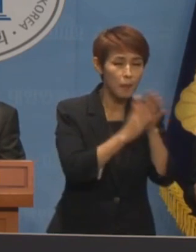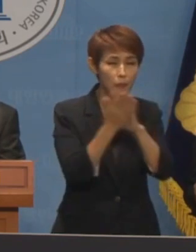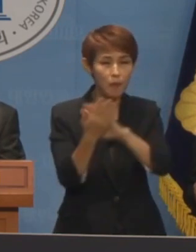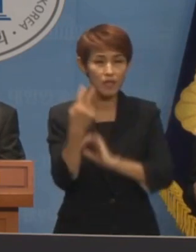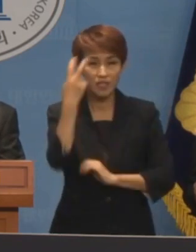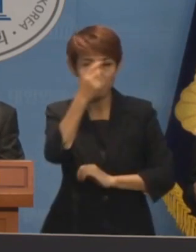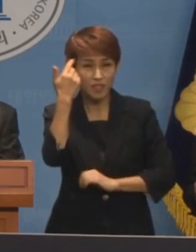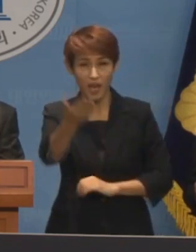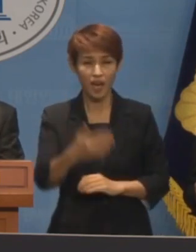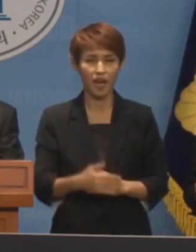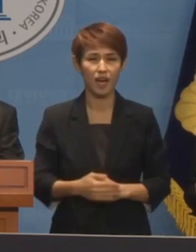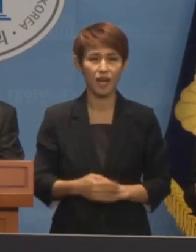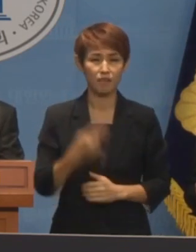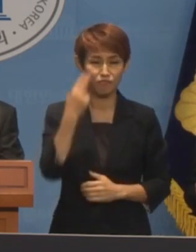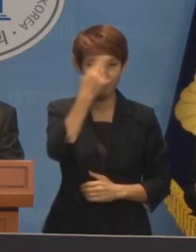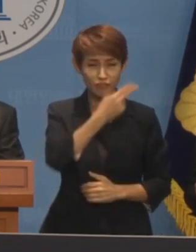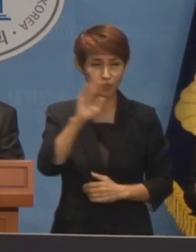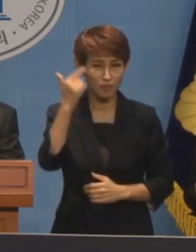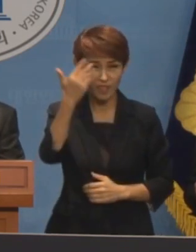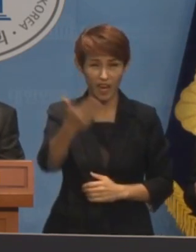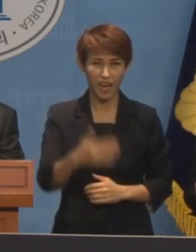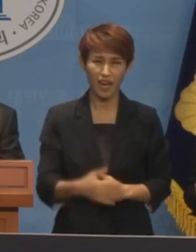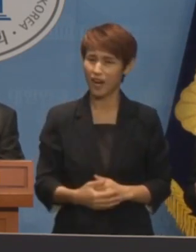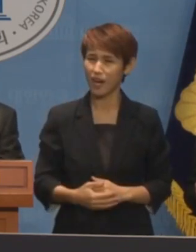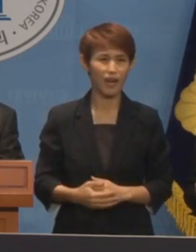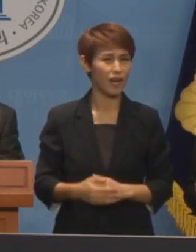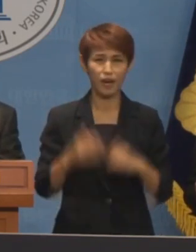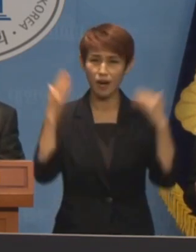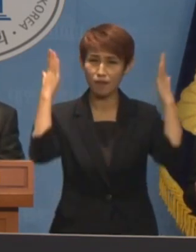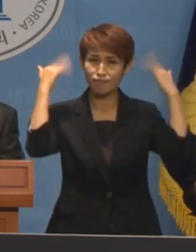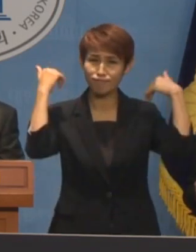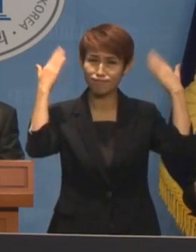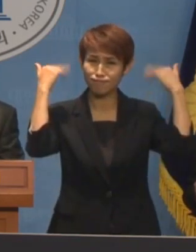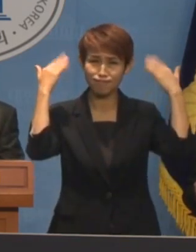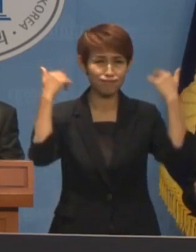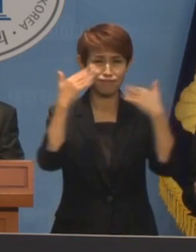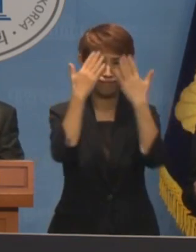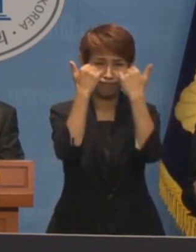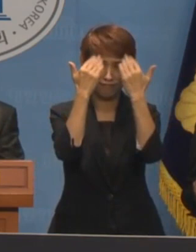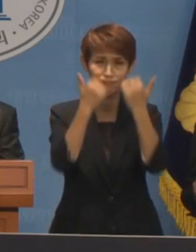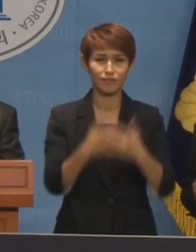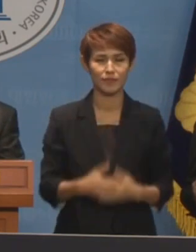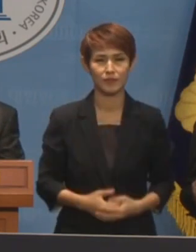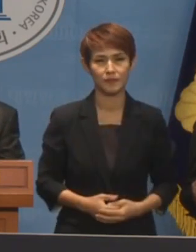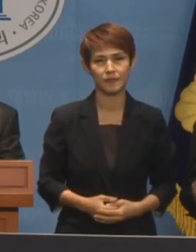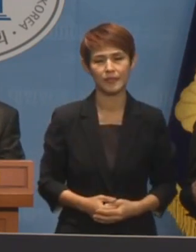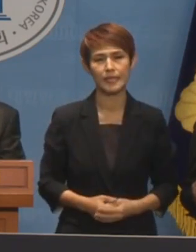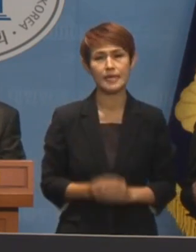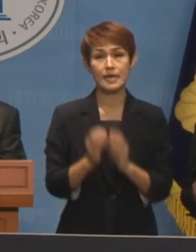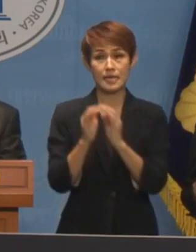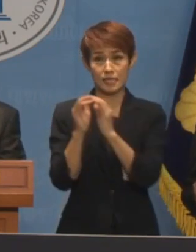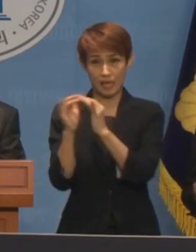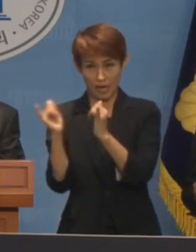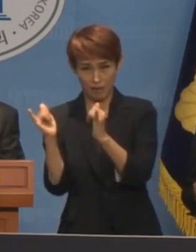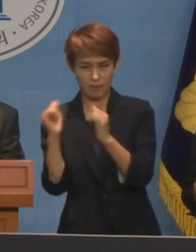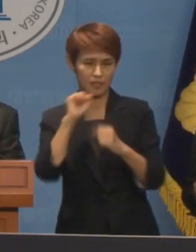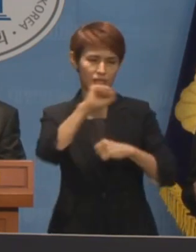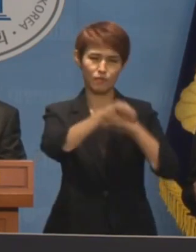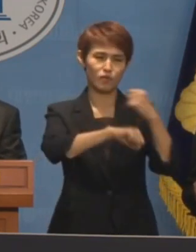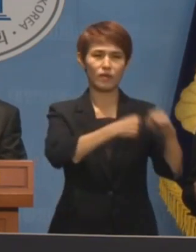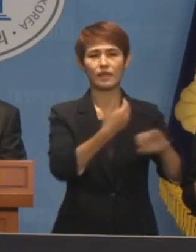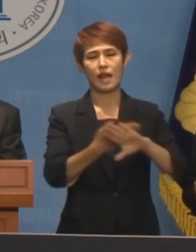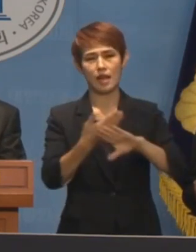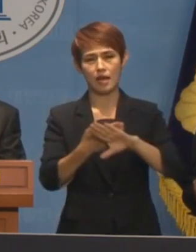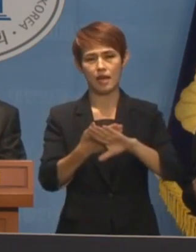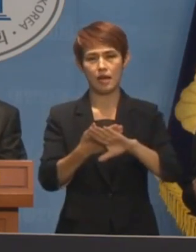지금까지 살면서 그런 이야기를 들어본 적이 없습니다. 우리 사람은 짐승과 달리 하나님의